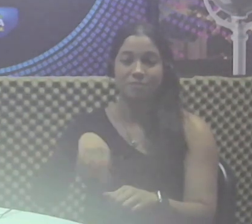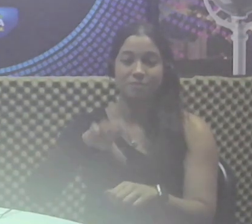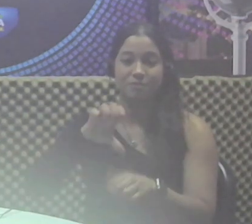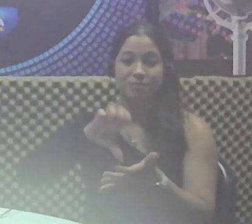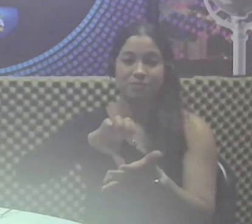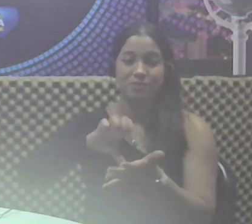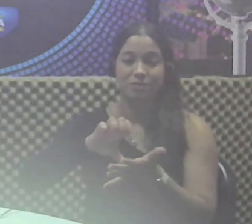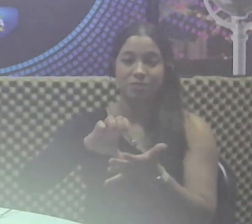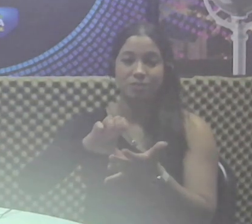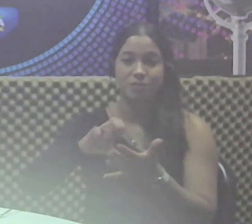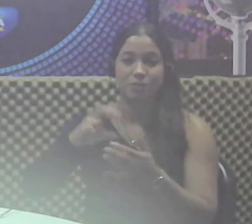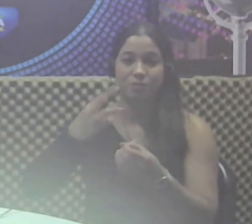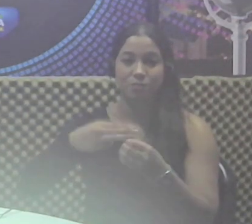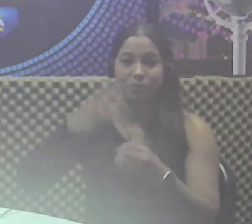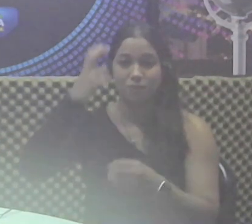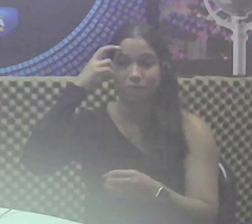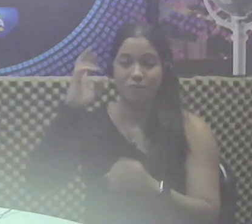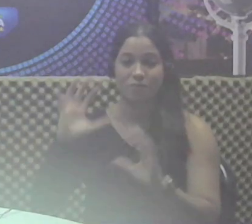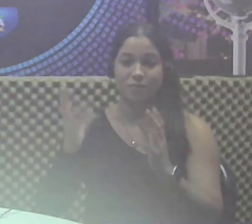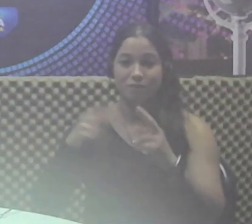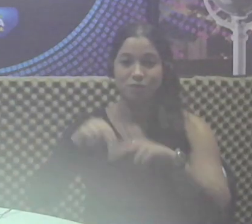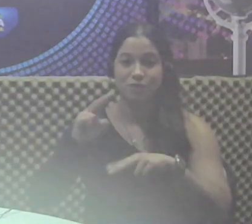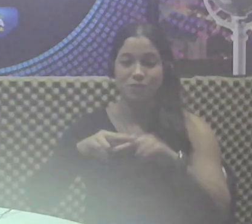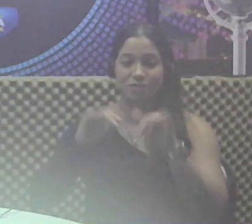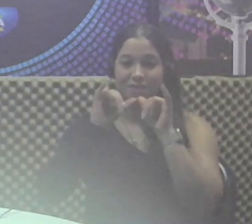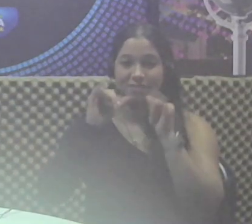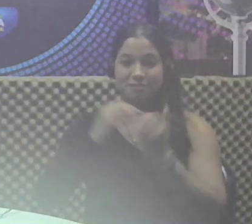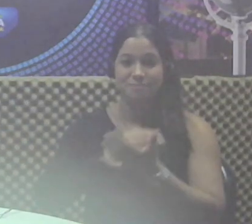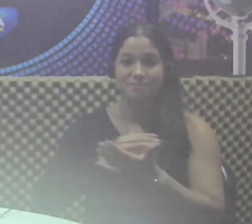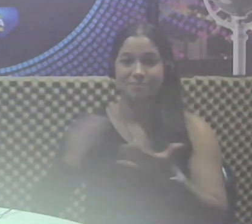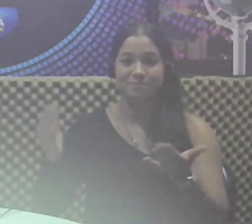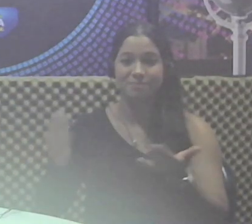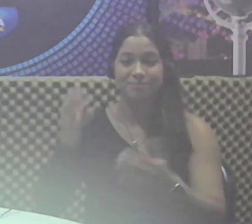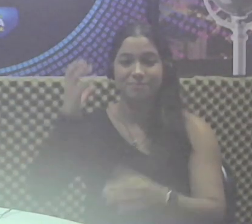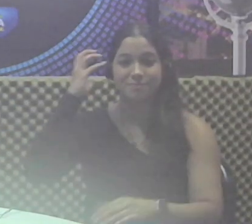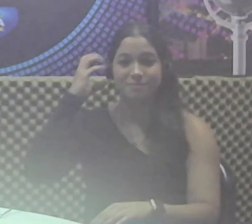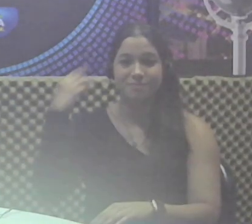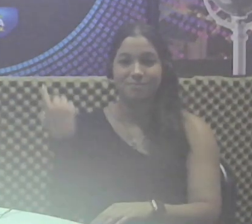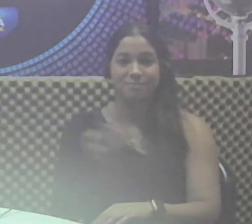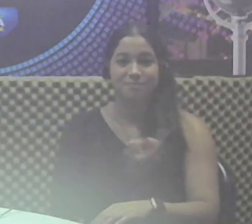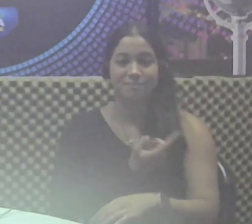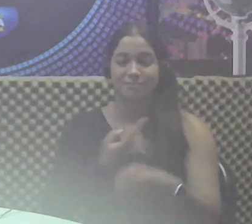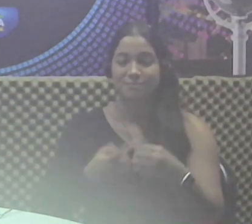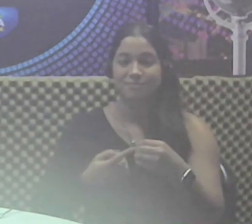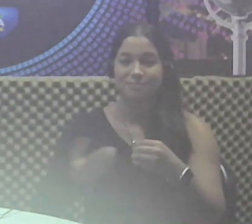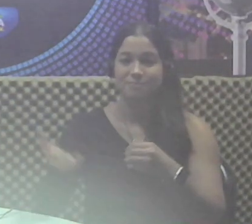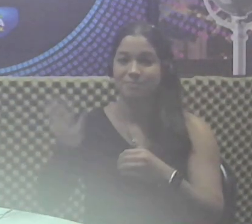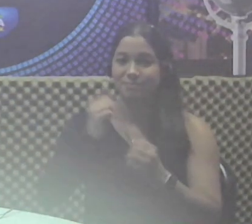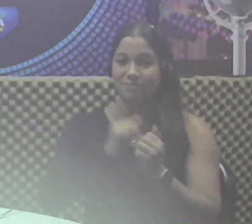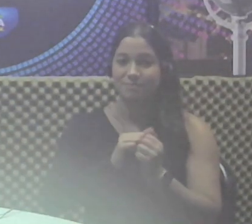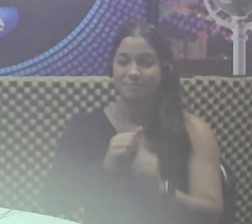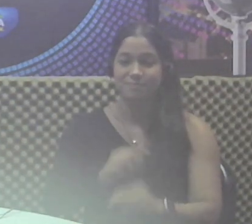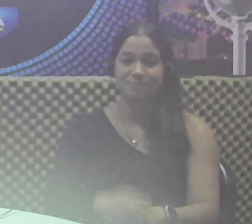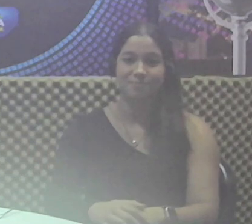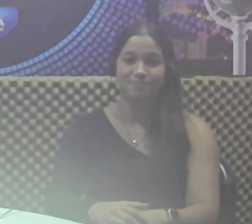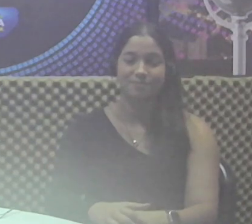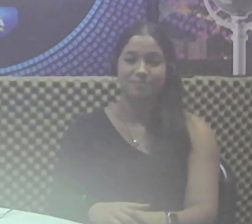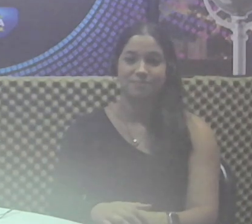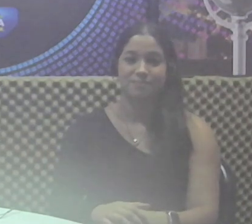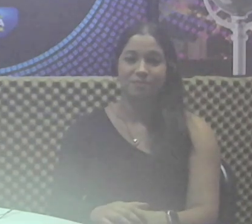Cultura. Essas e outras notícias a partir de agora na Rádio Nossa Cidade. Vem com a gente.